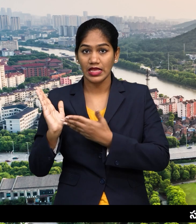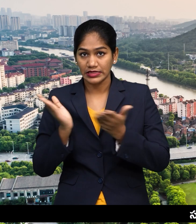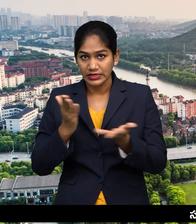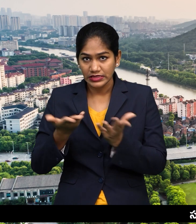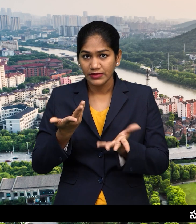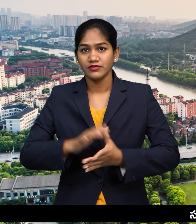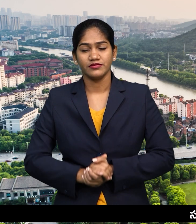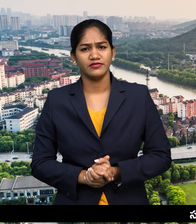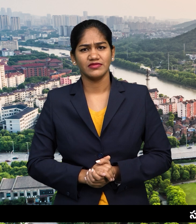సరస్సుల మాదిరిగా